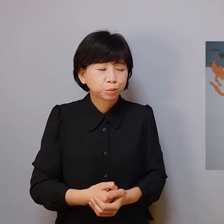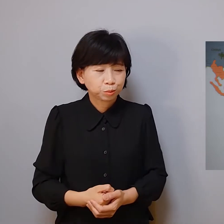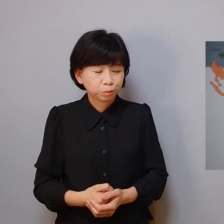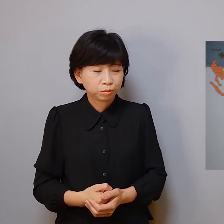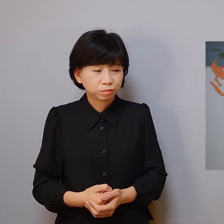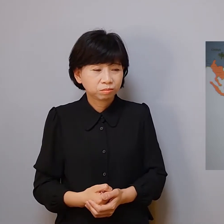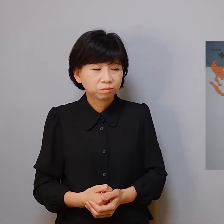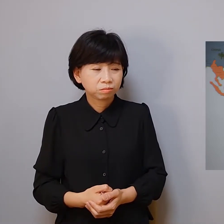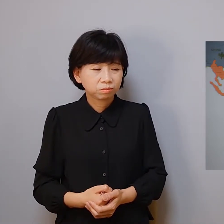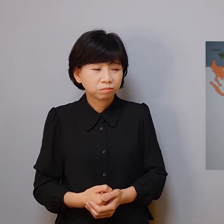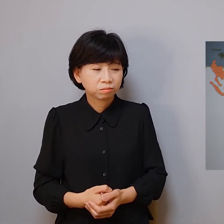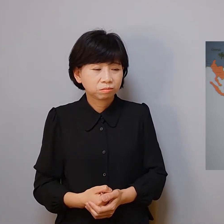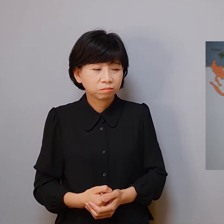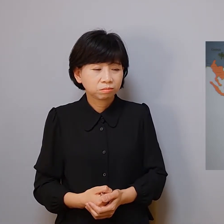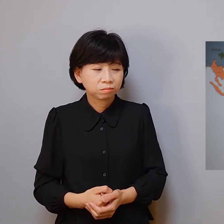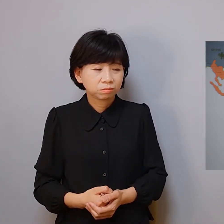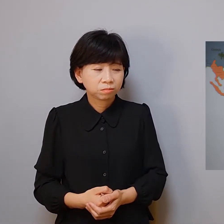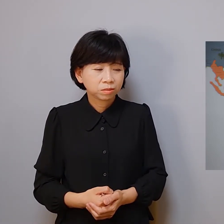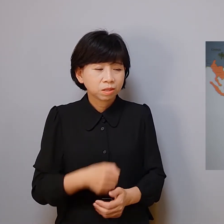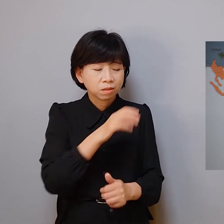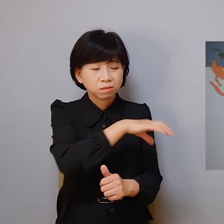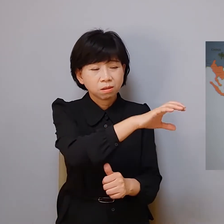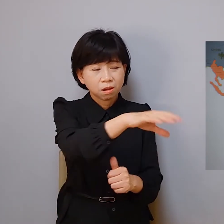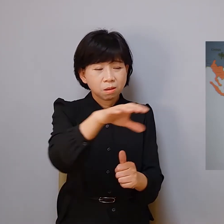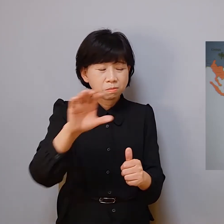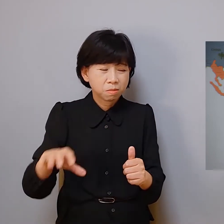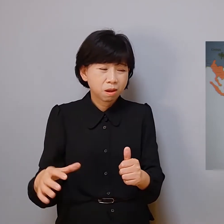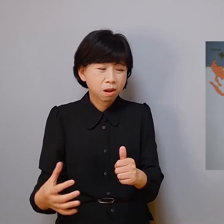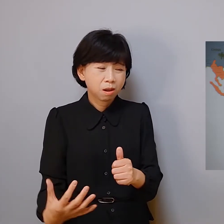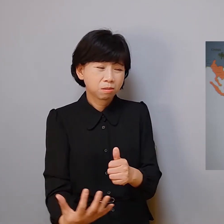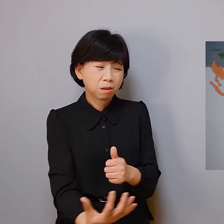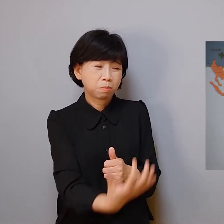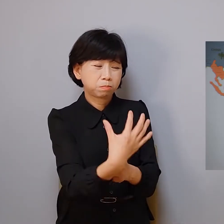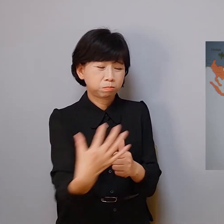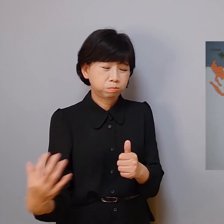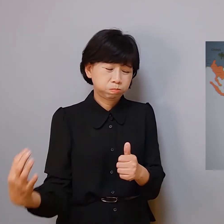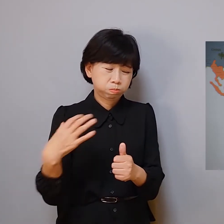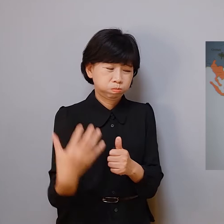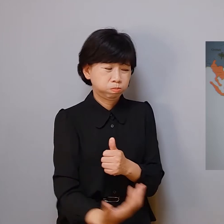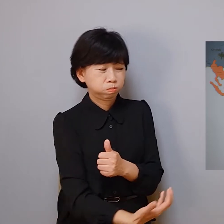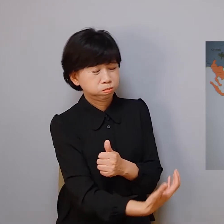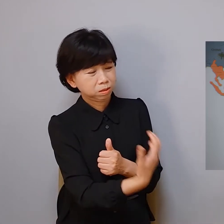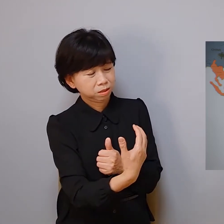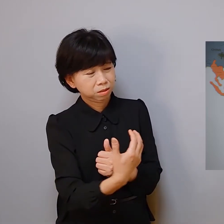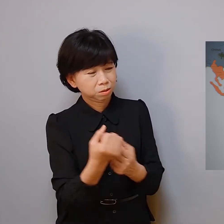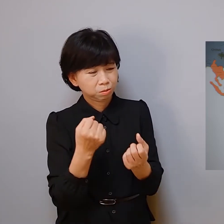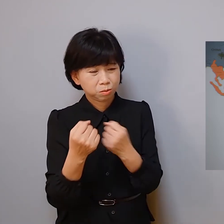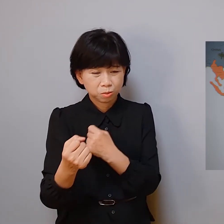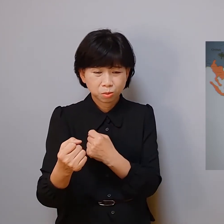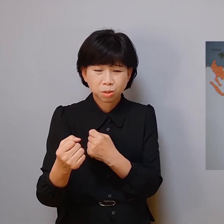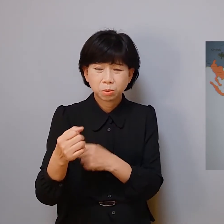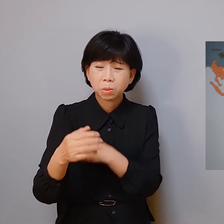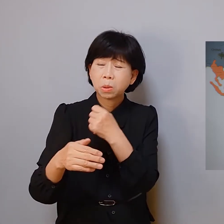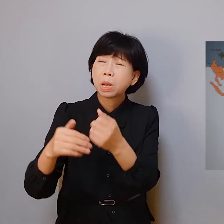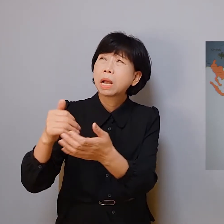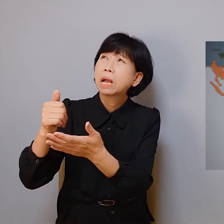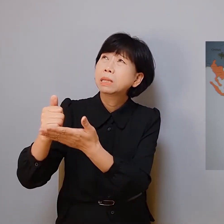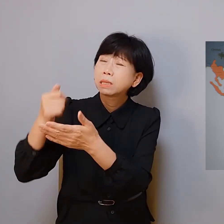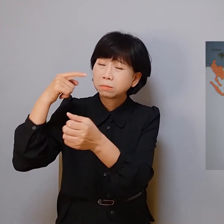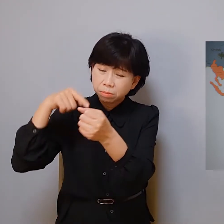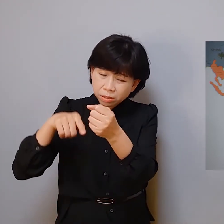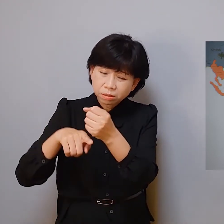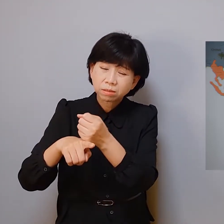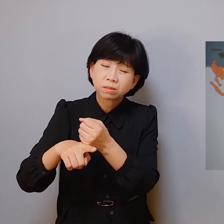때로는 사방에 우겨쌈을 당하게 하신다 할지라도 그것을 받아들이는 게 하나님의